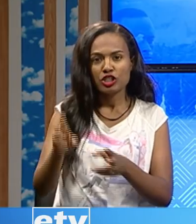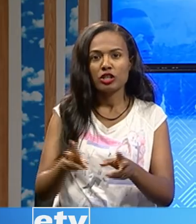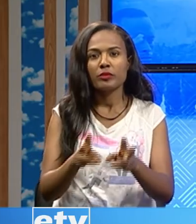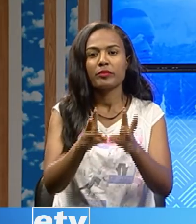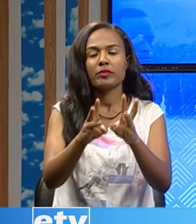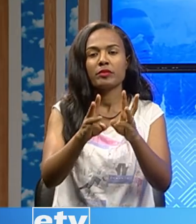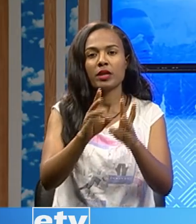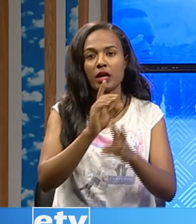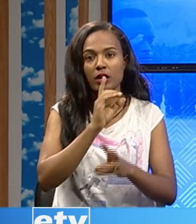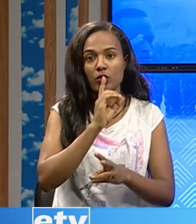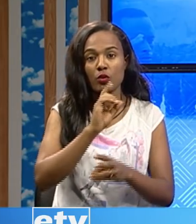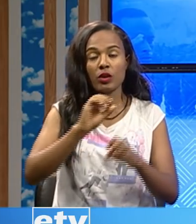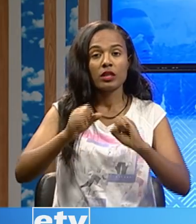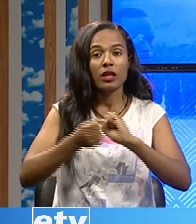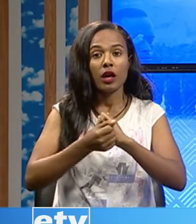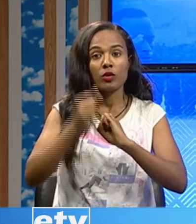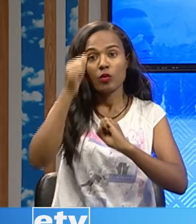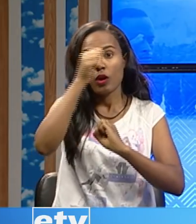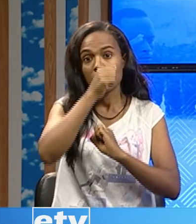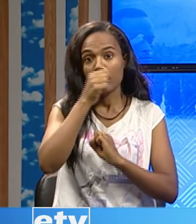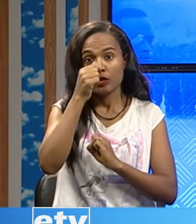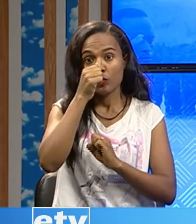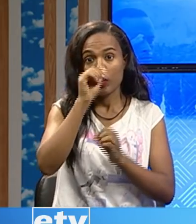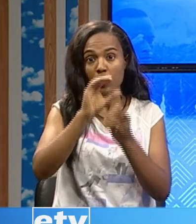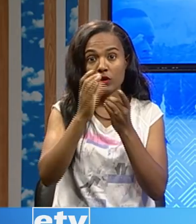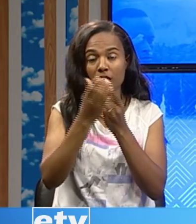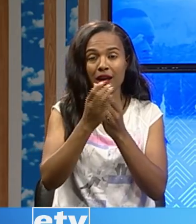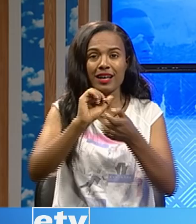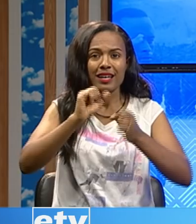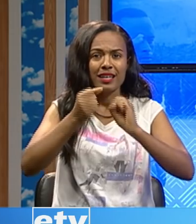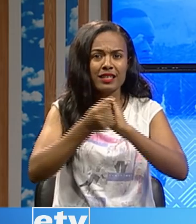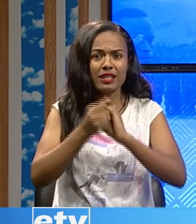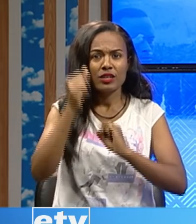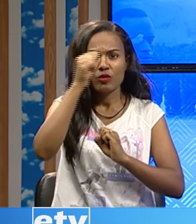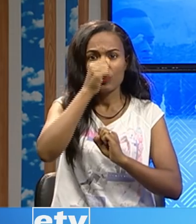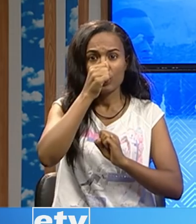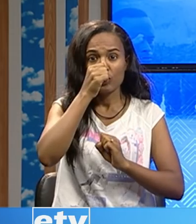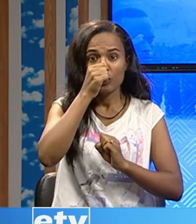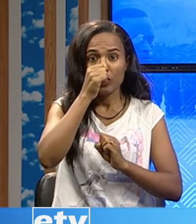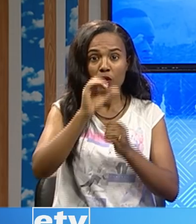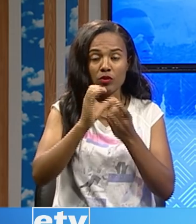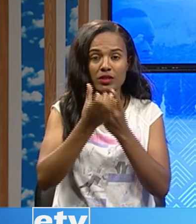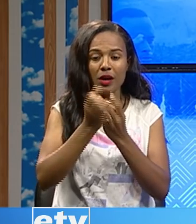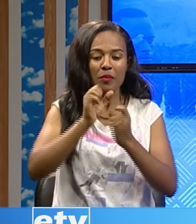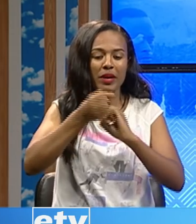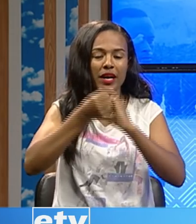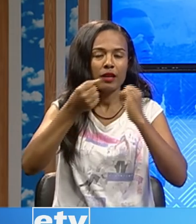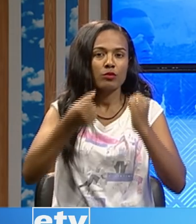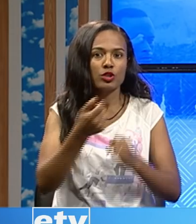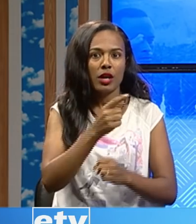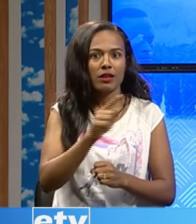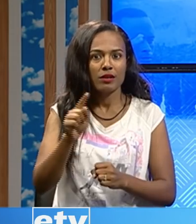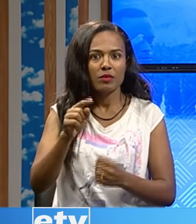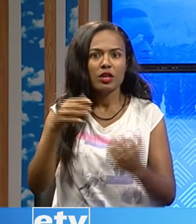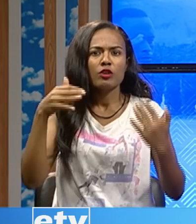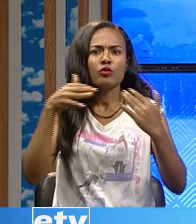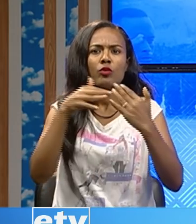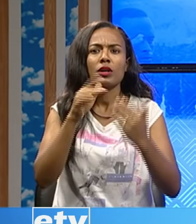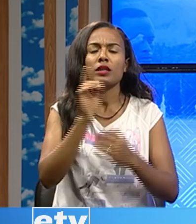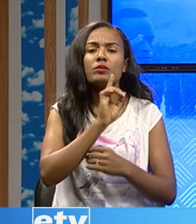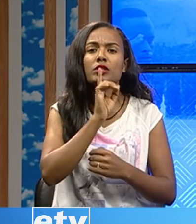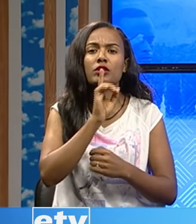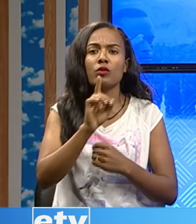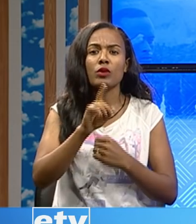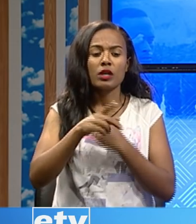የለም። ተቀይሯል የኢትዮጵያው ድ ከተቀየረው የኢትዮጵያው ድ ጋር መቀየር የሚችል ኃይል አይደለም። እዚህ ጦርነት ምንድነው